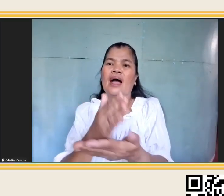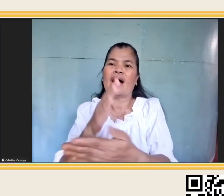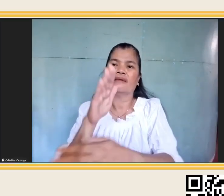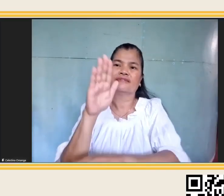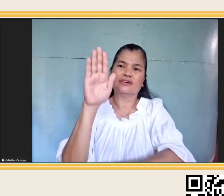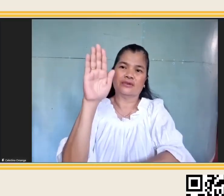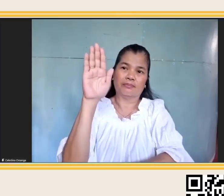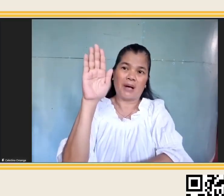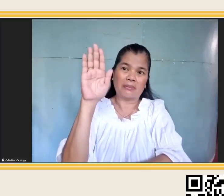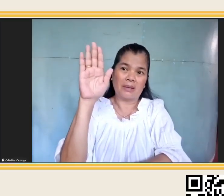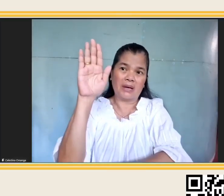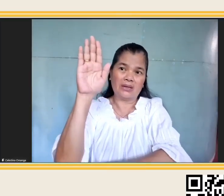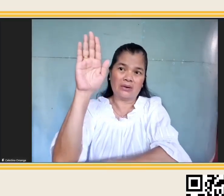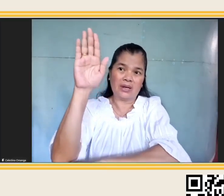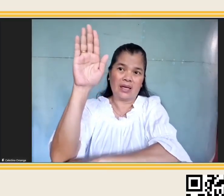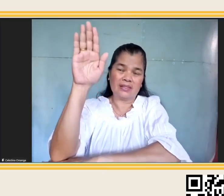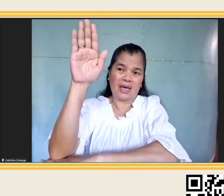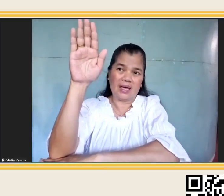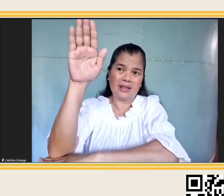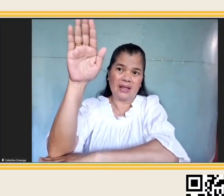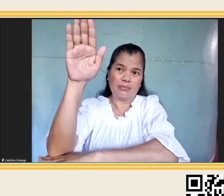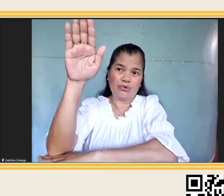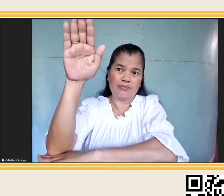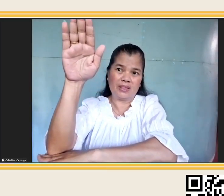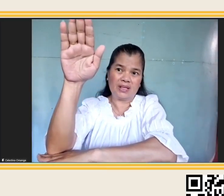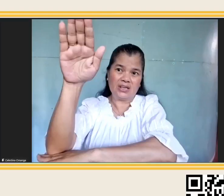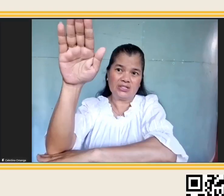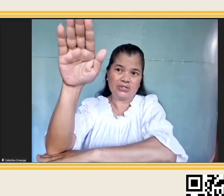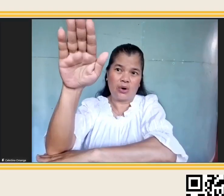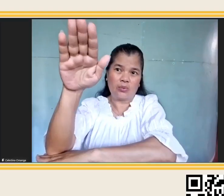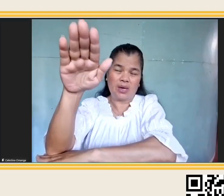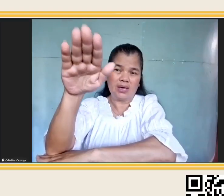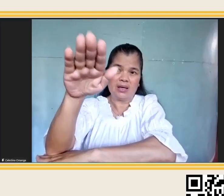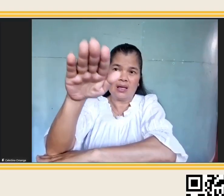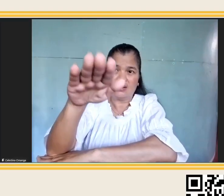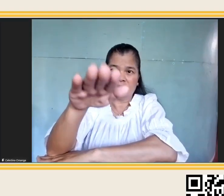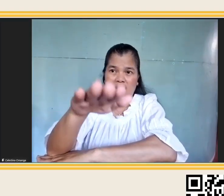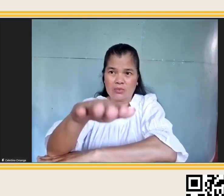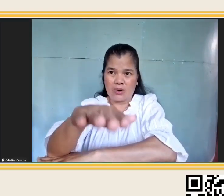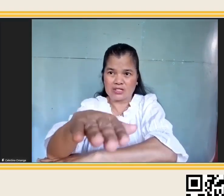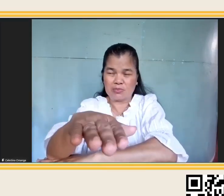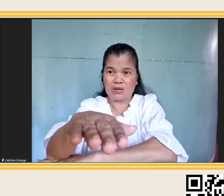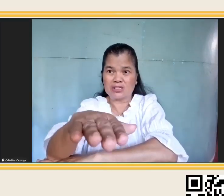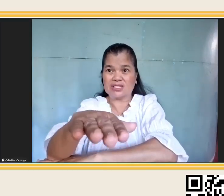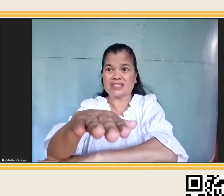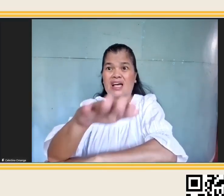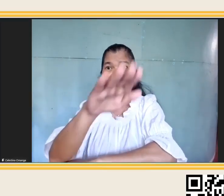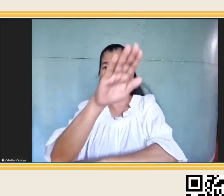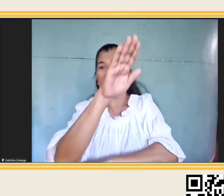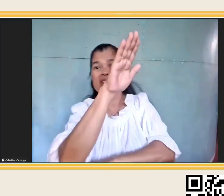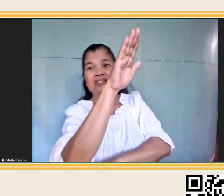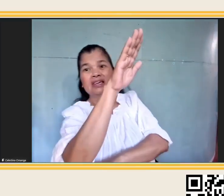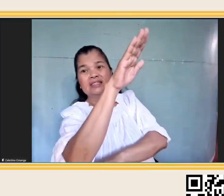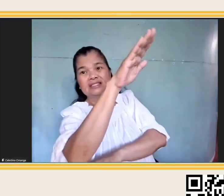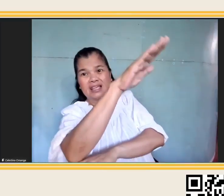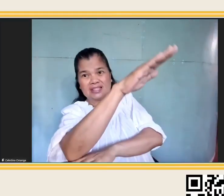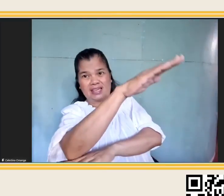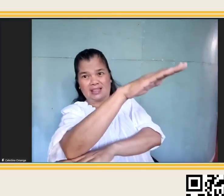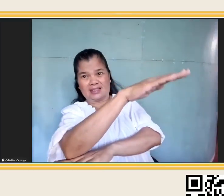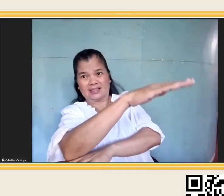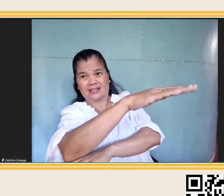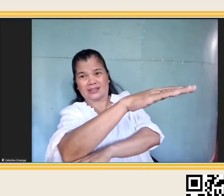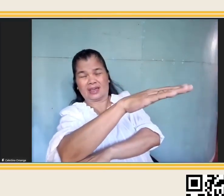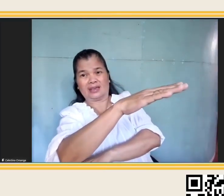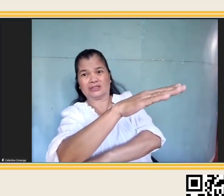good afternoon. Palm naman yun. And then, the movement is going downwards because the sun is